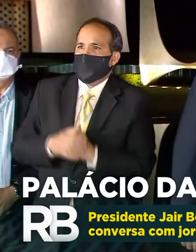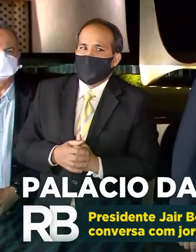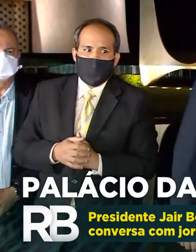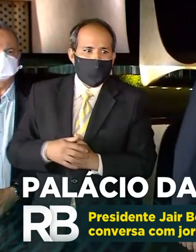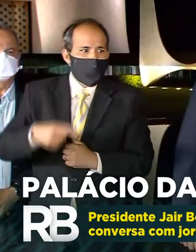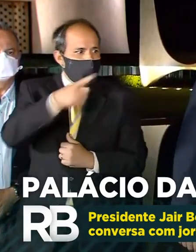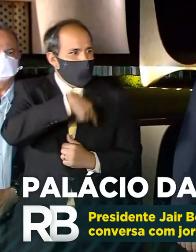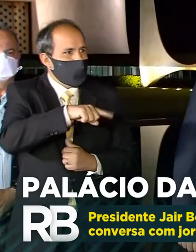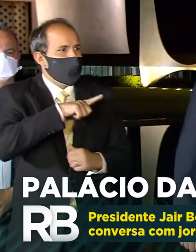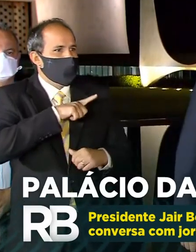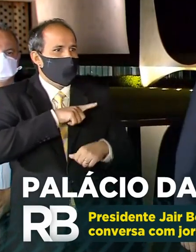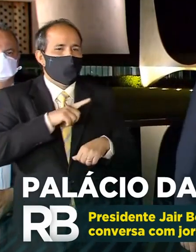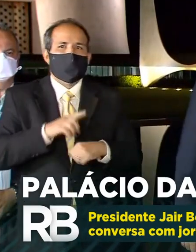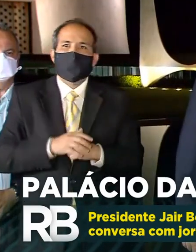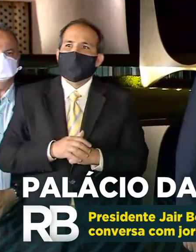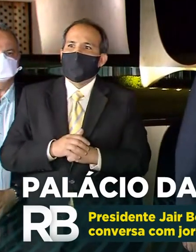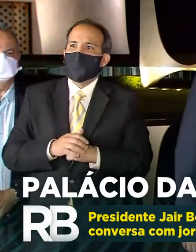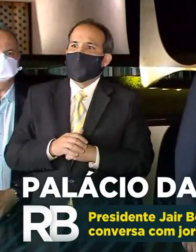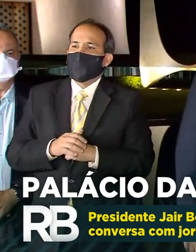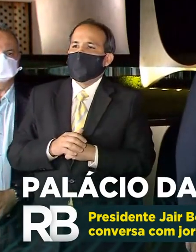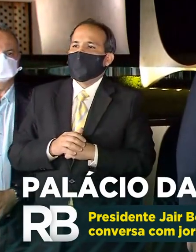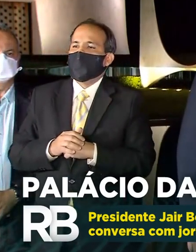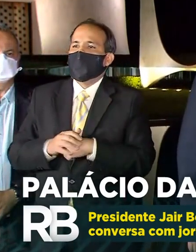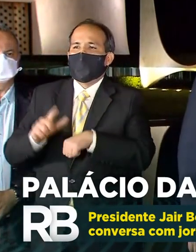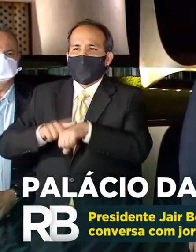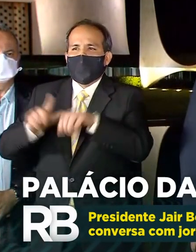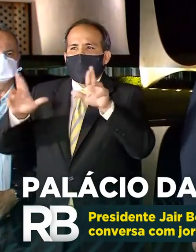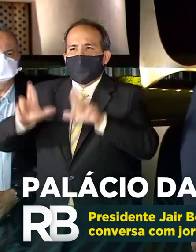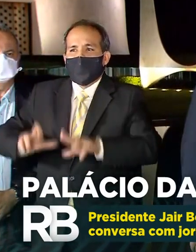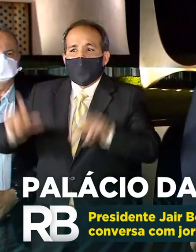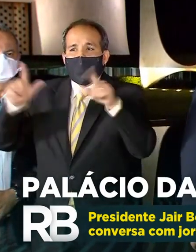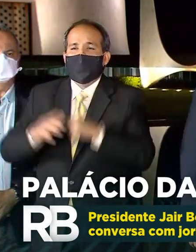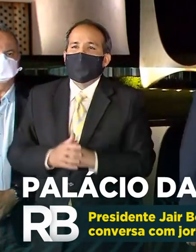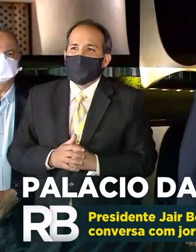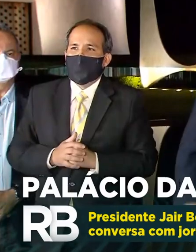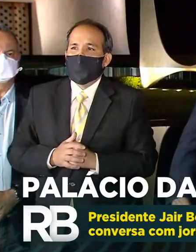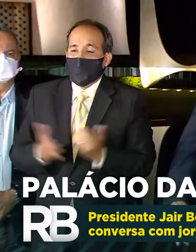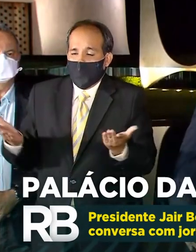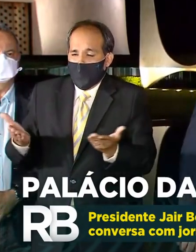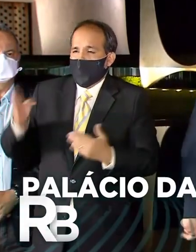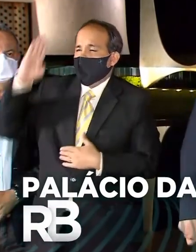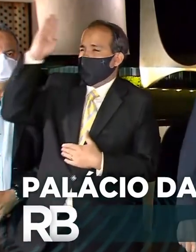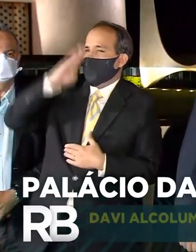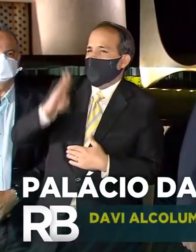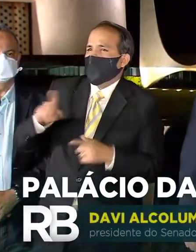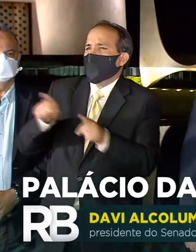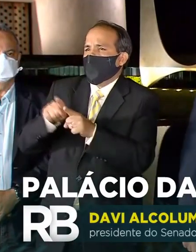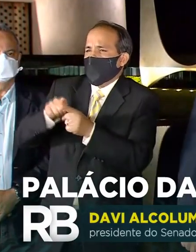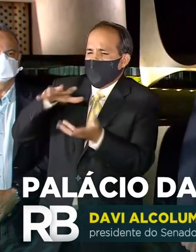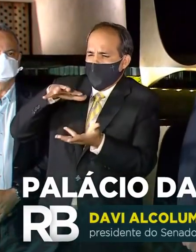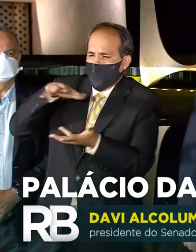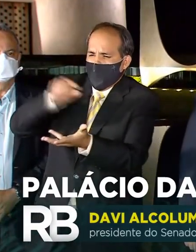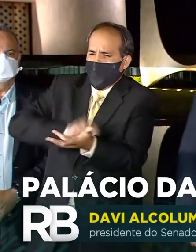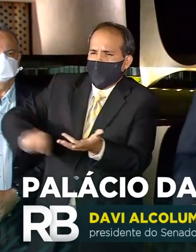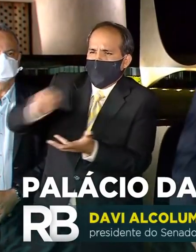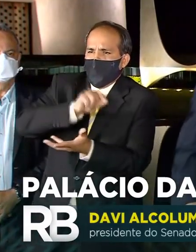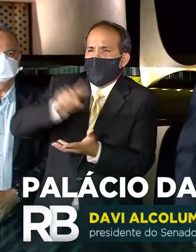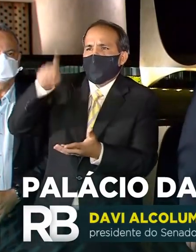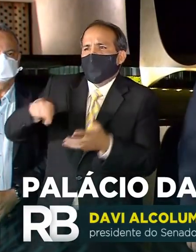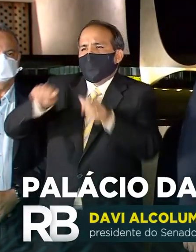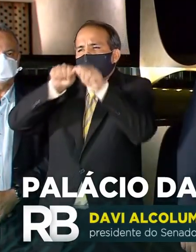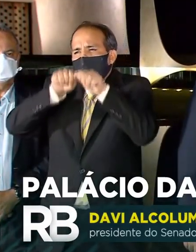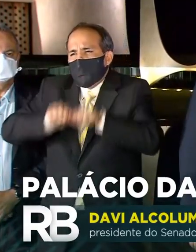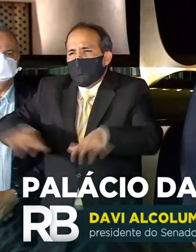vive uma quadra diferenciada. Vivemos hoje no Brasil, assim como vive o mundo, uma